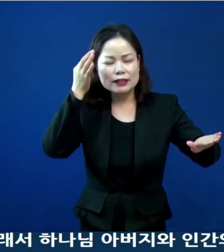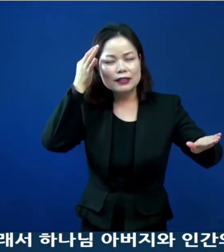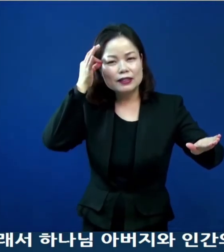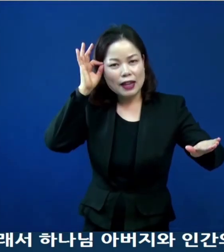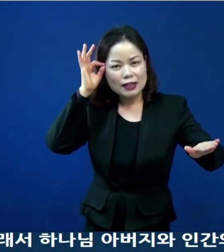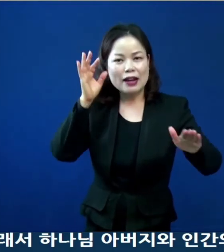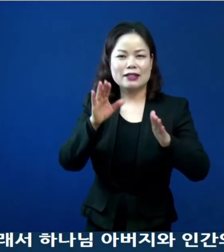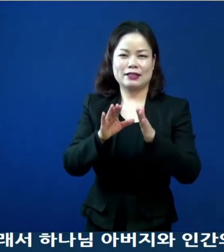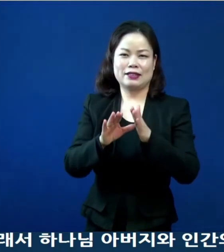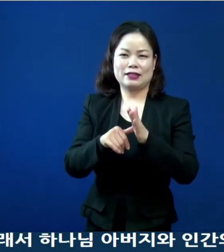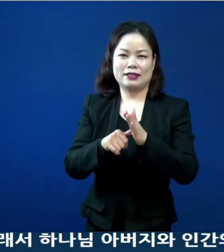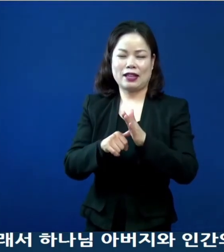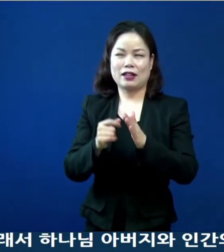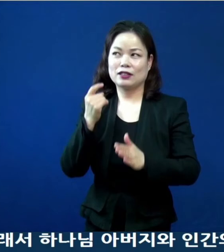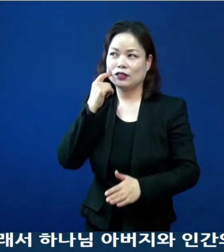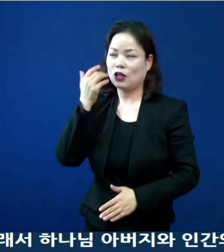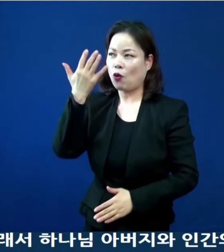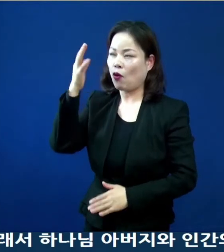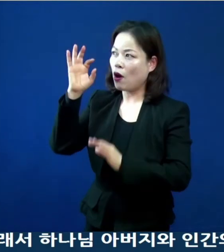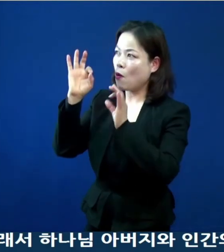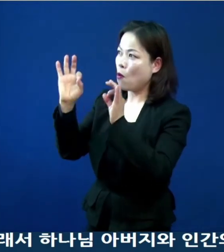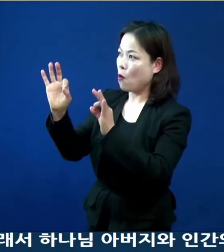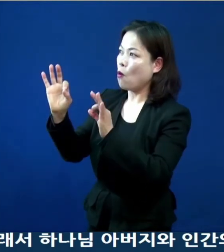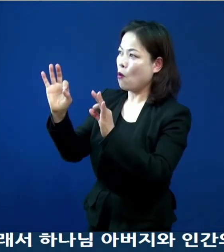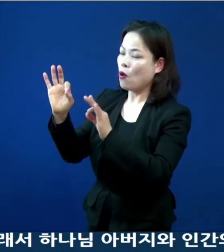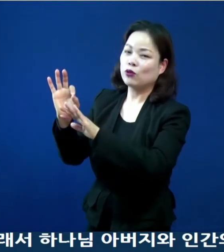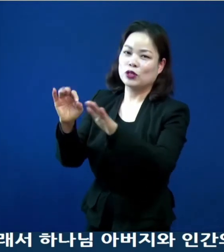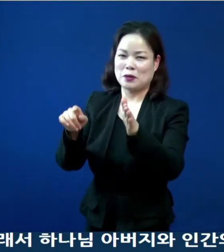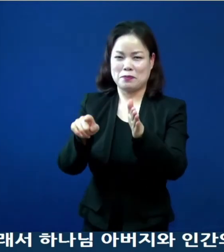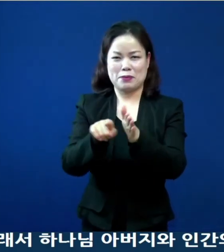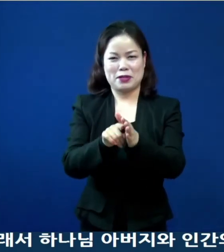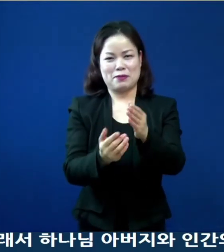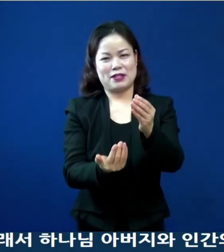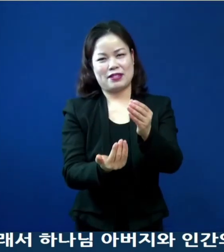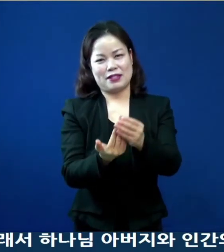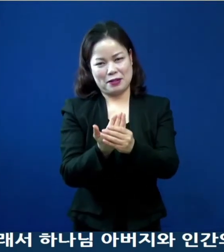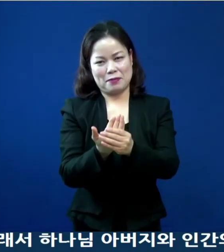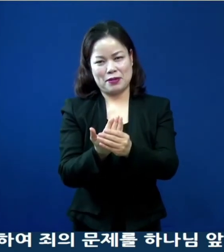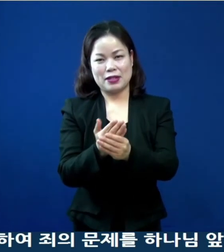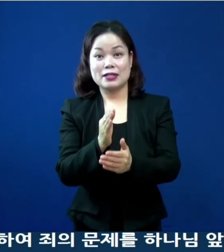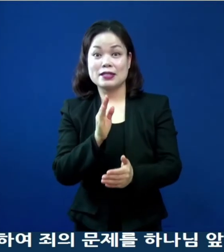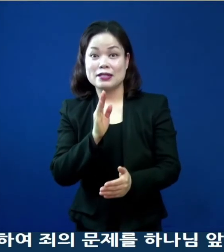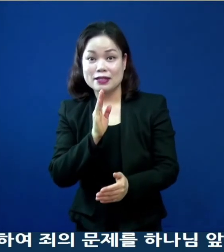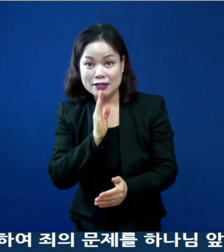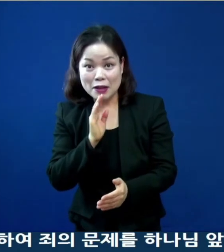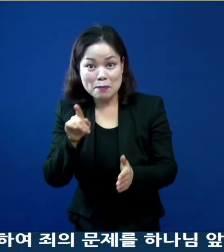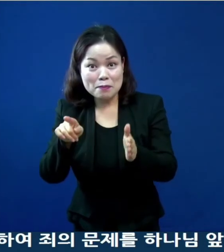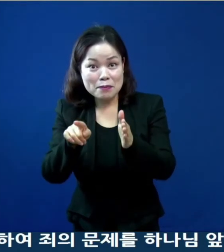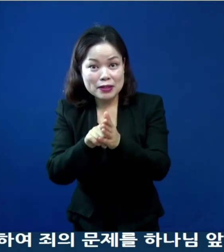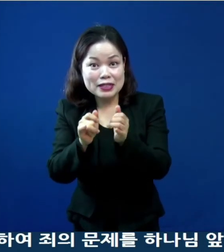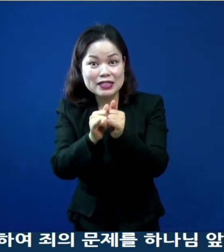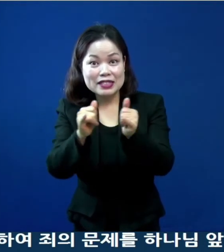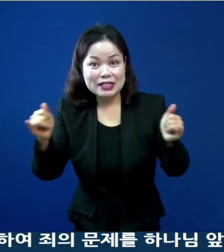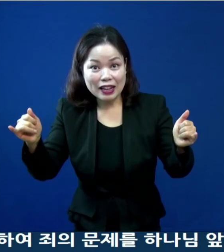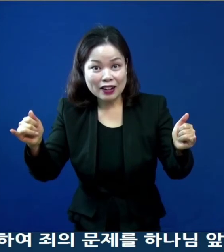때, 그 영광을 보게 될 때 우리의 믿음이 생깁니다. 진정한 믿음 있는